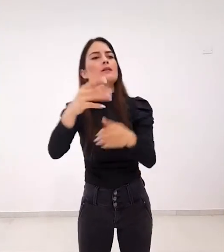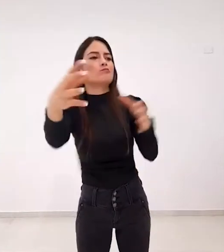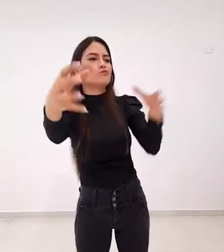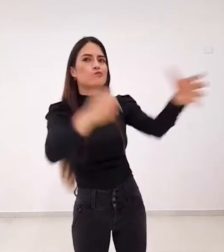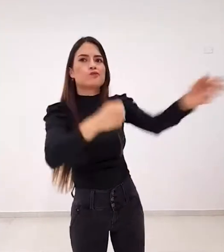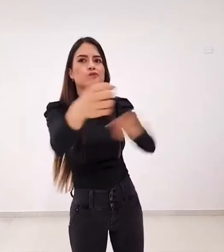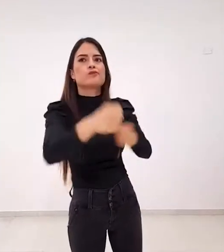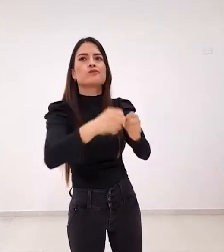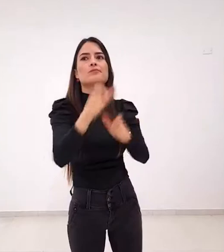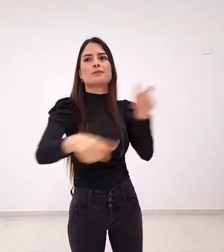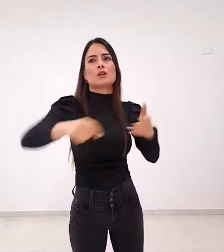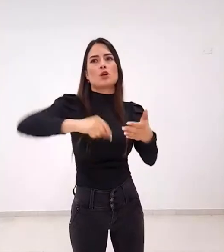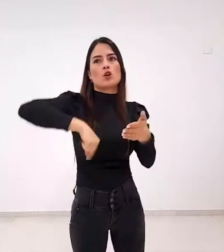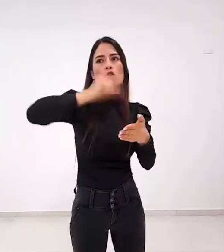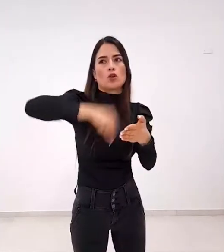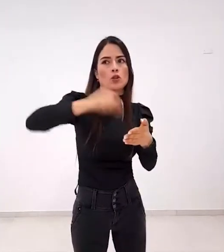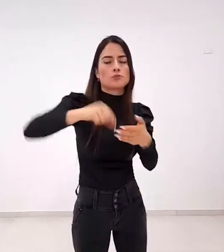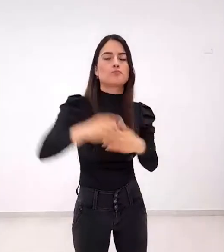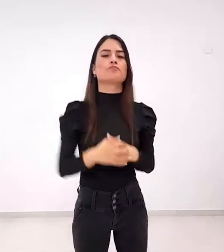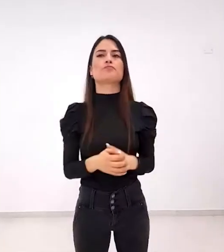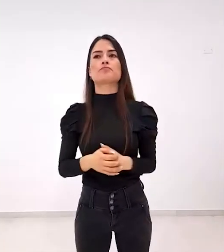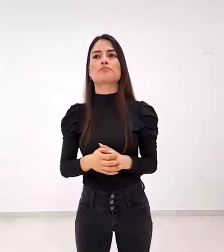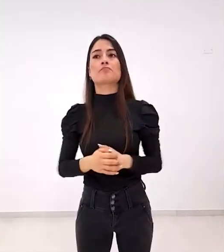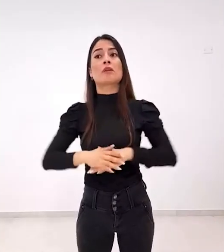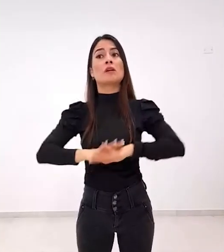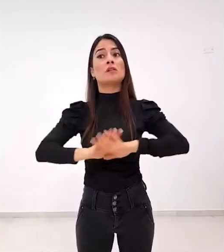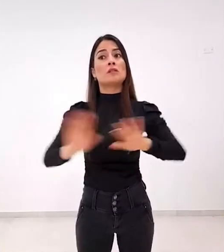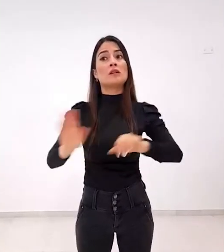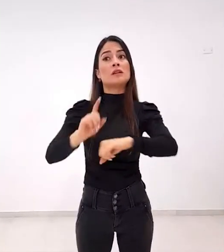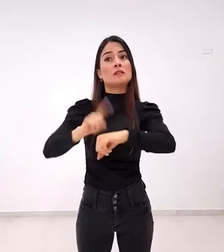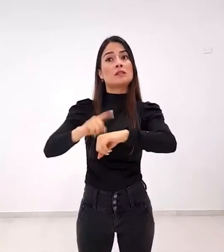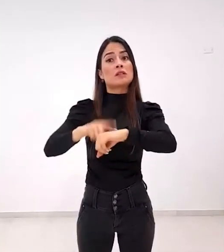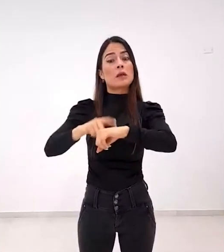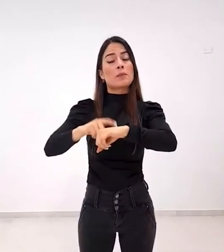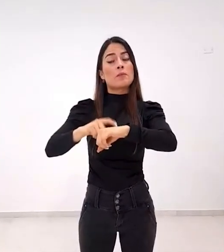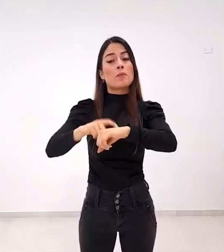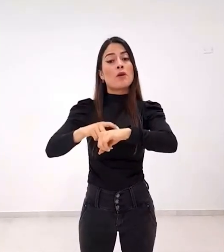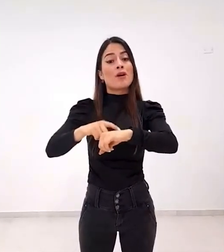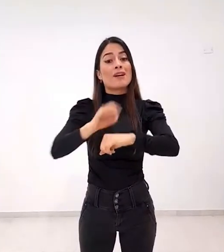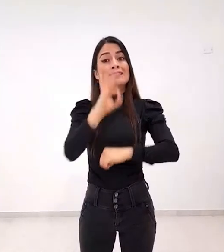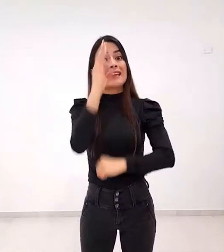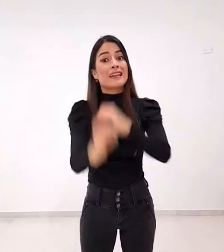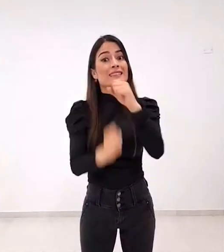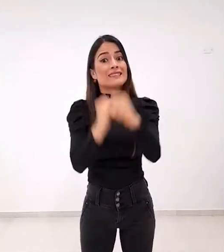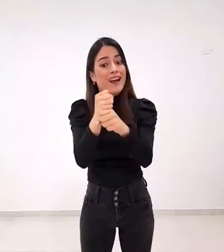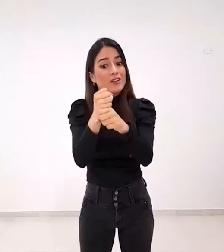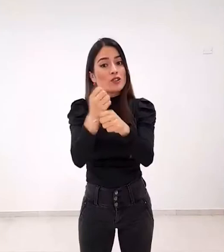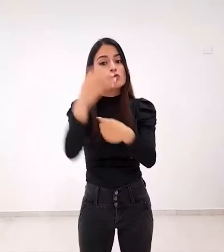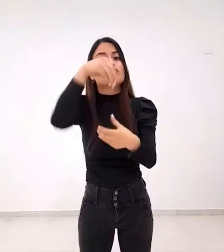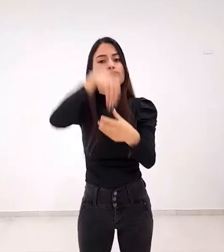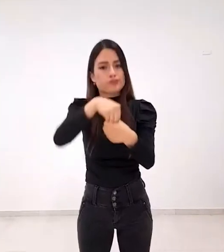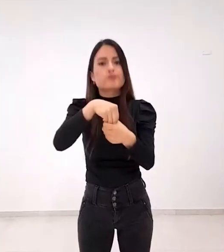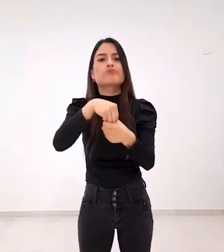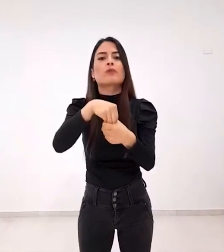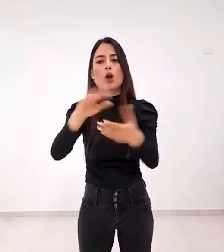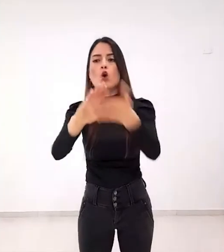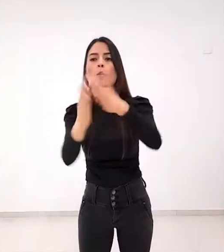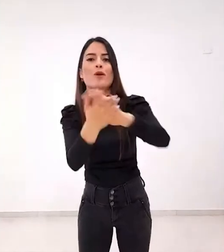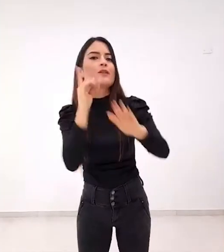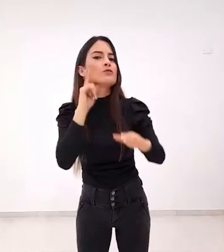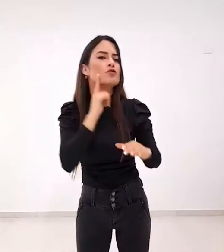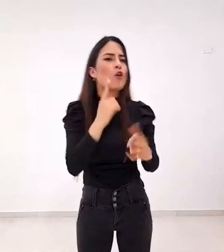y en estos tres años también incluye el trabajo o las personas